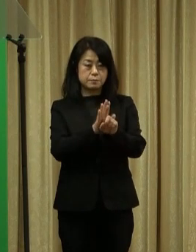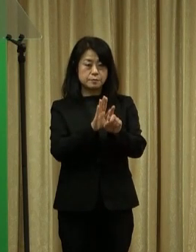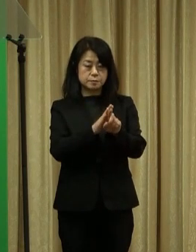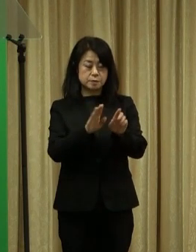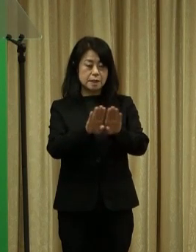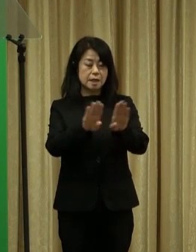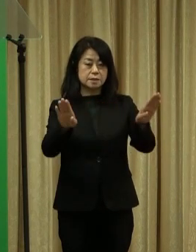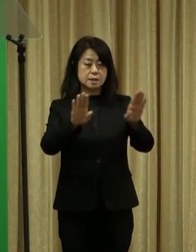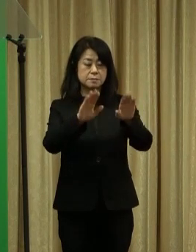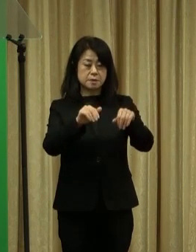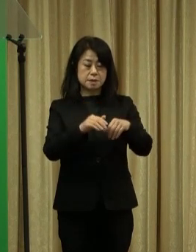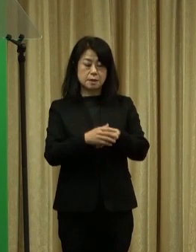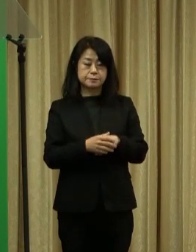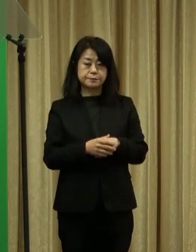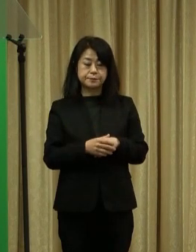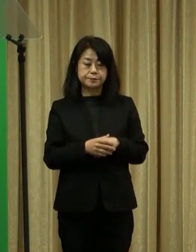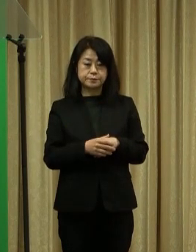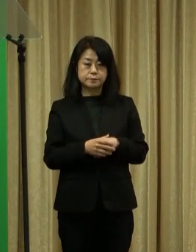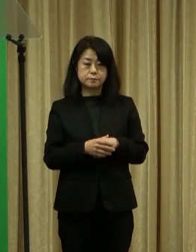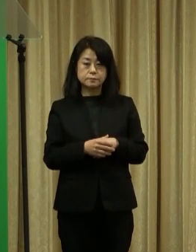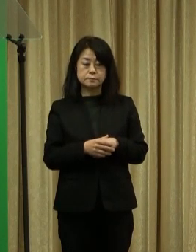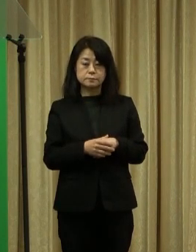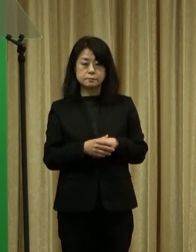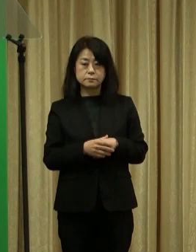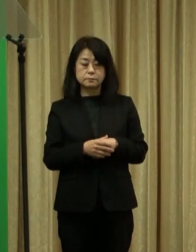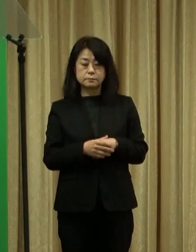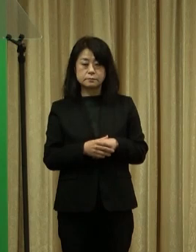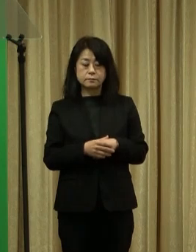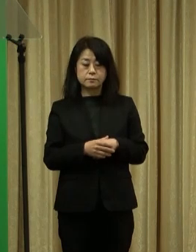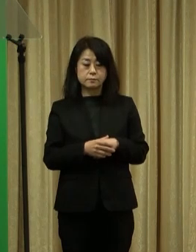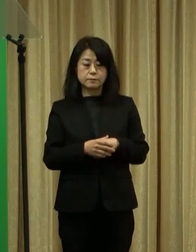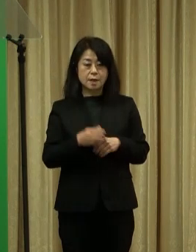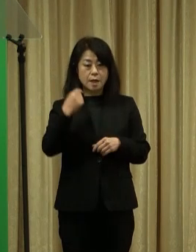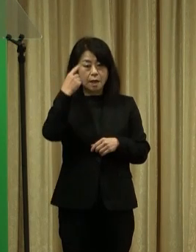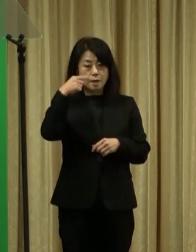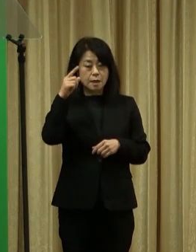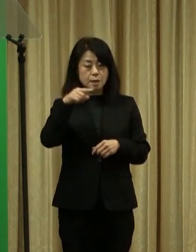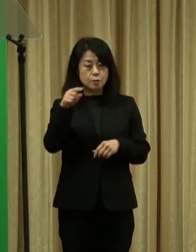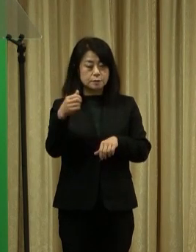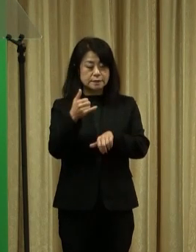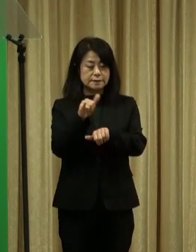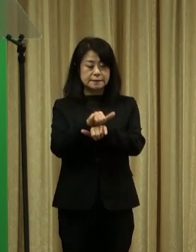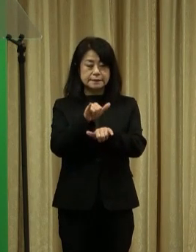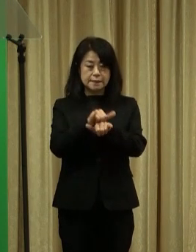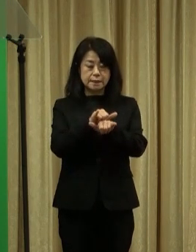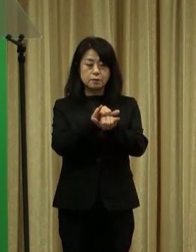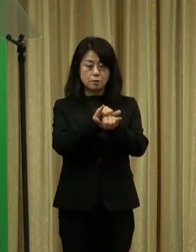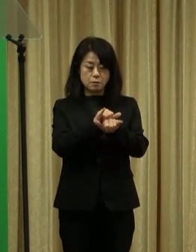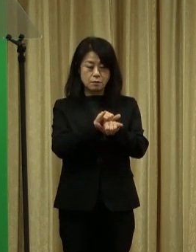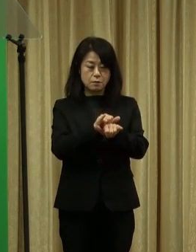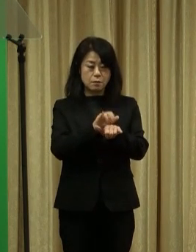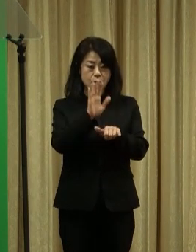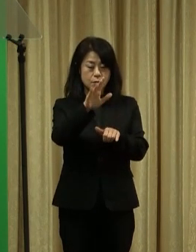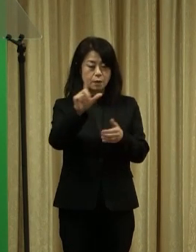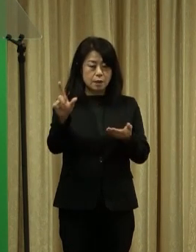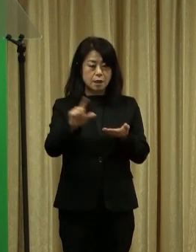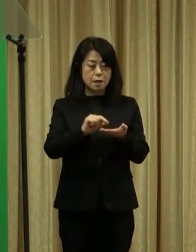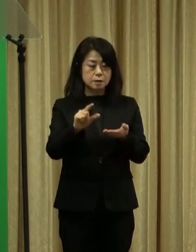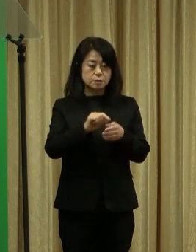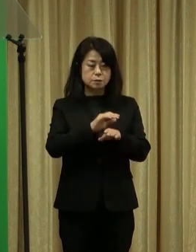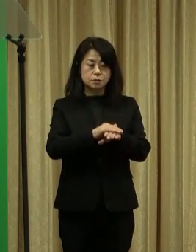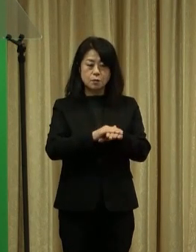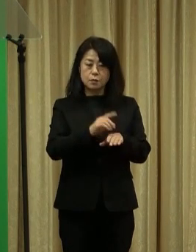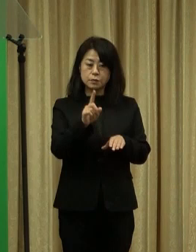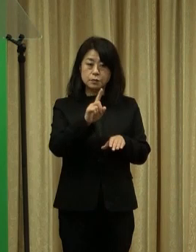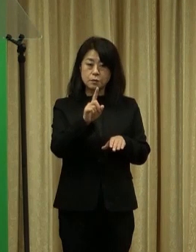。すなわち外国人人材をこれからどう活用していけばよいかという、あ